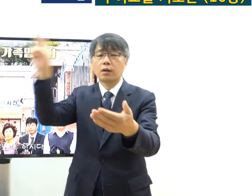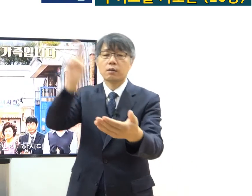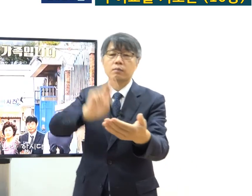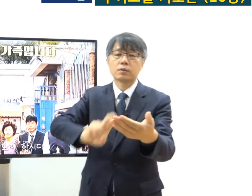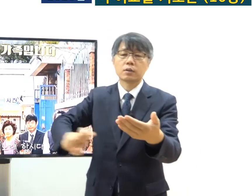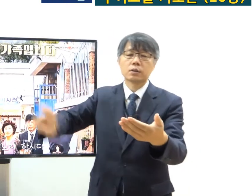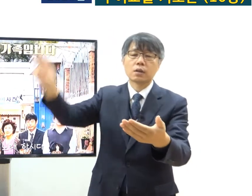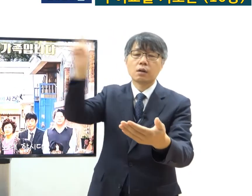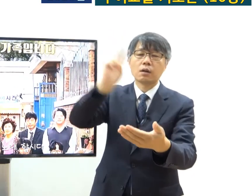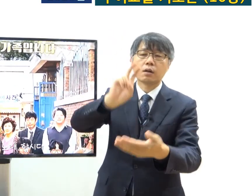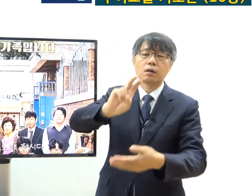노래합시다.